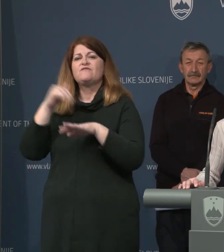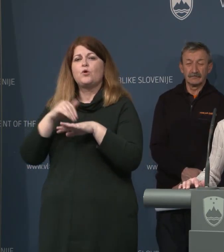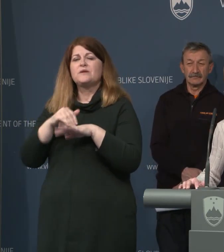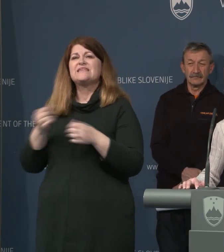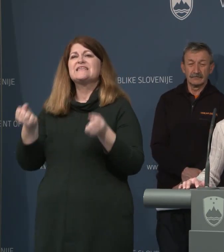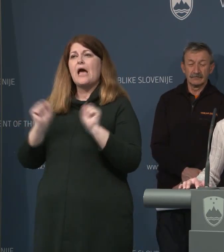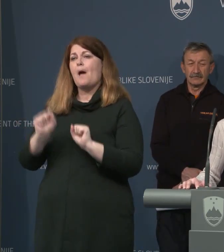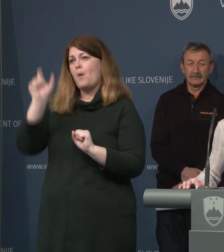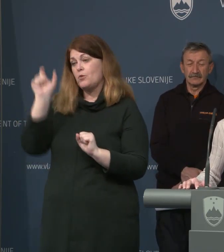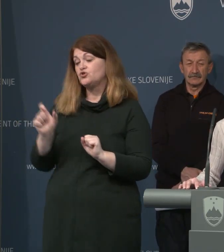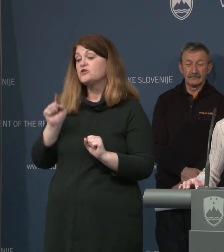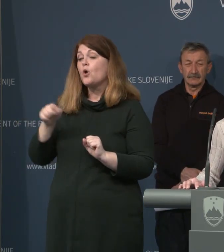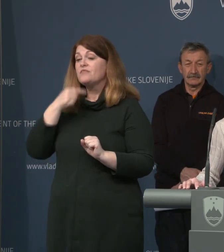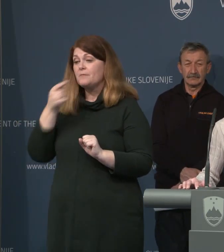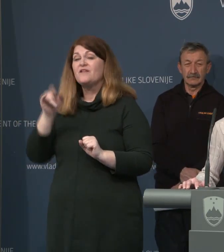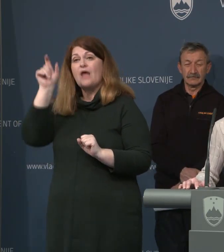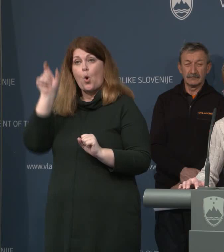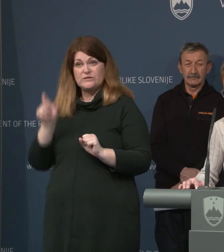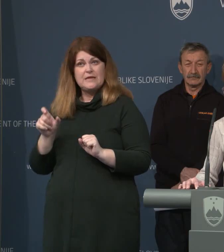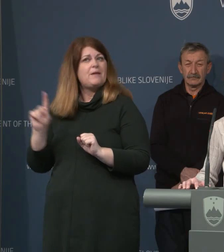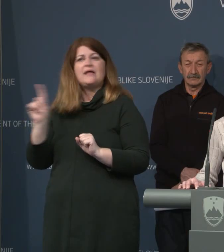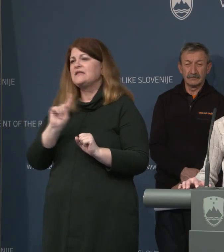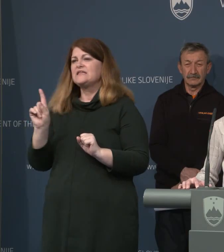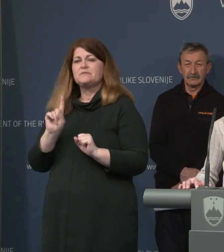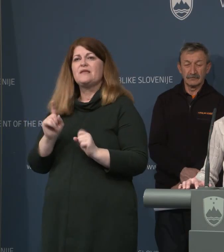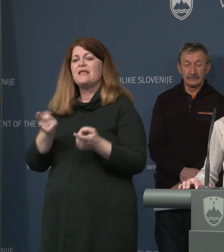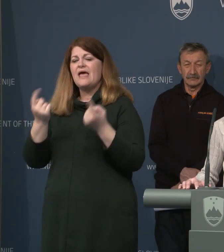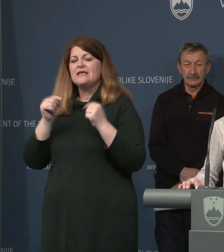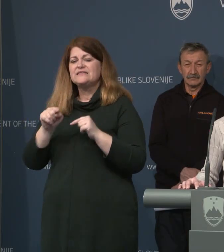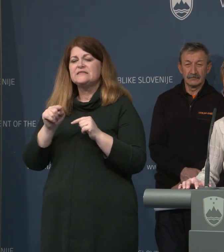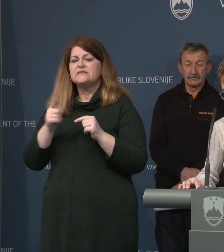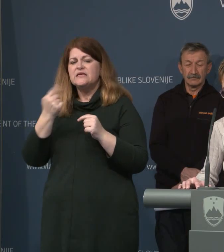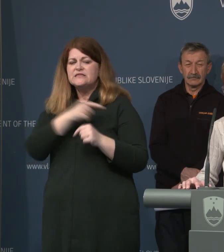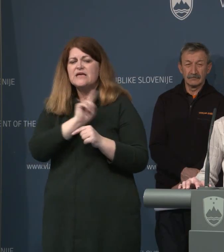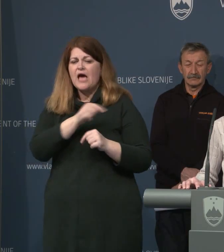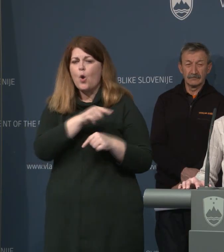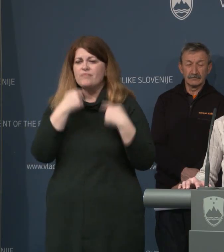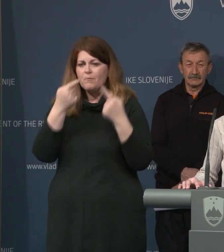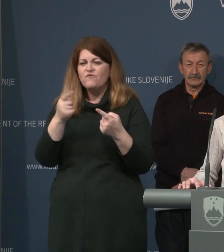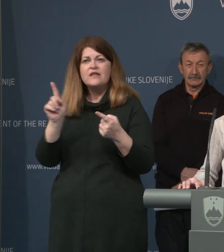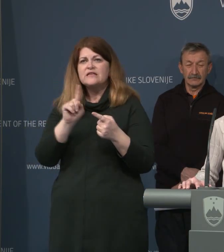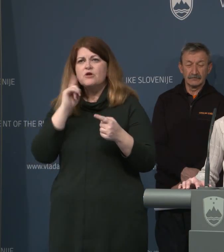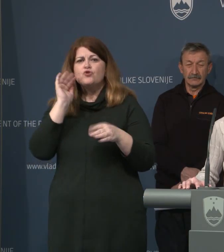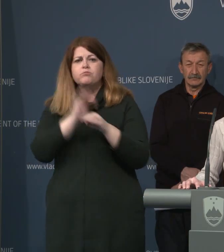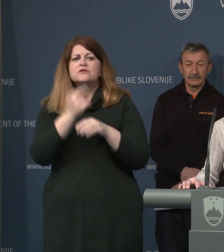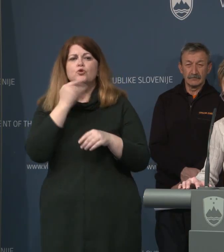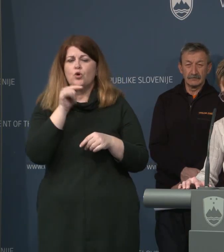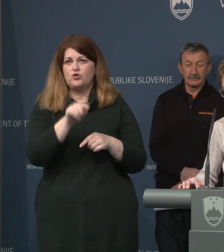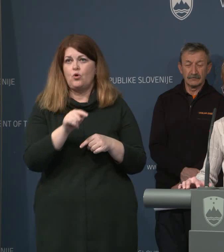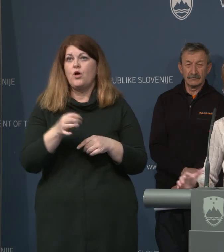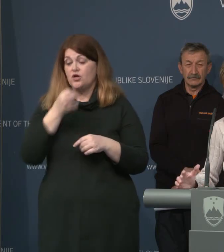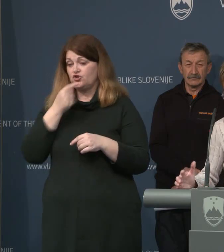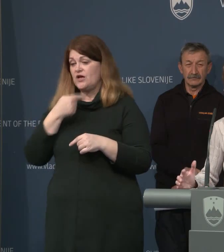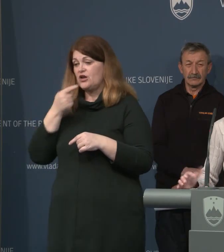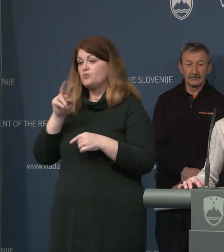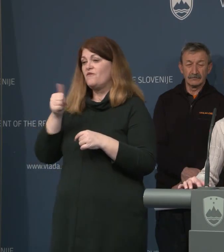informacijskega pooblaščenca, ki pravi, da pač oseba ne sme biti iz tega določljiva. Če gre za eno osebo v konkretnem kraju, v konkretni